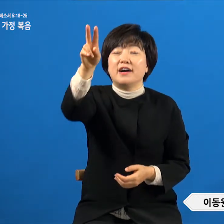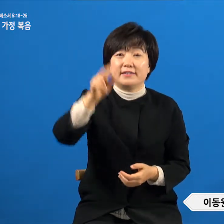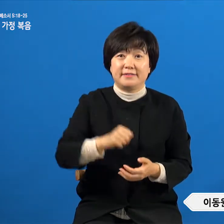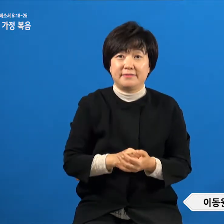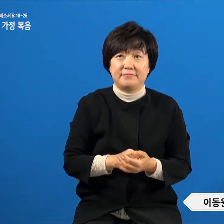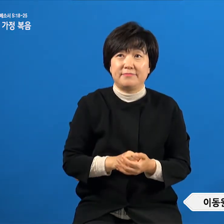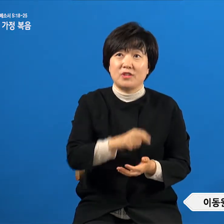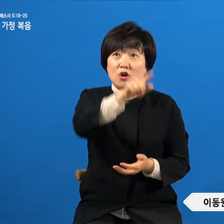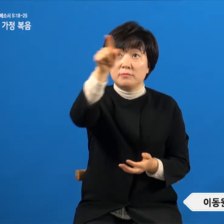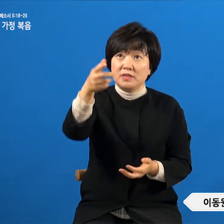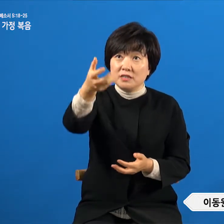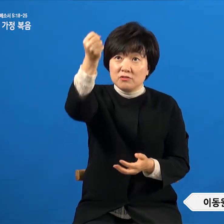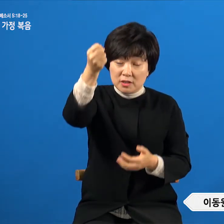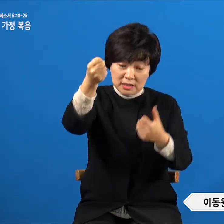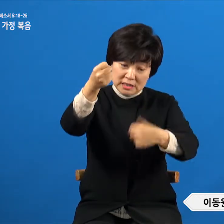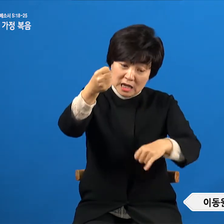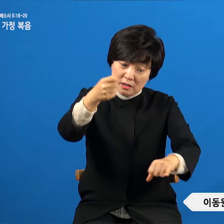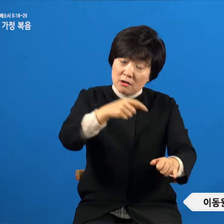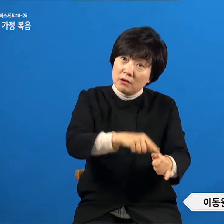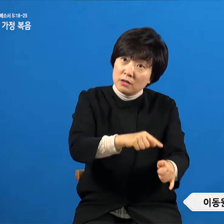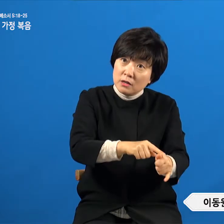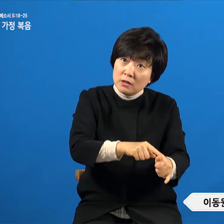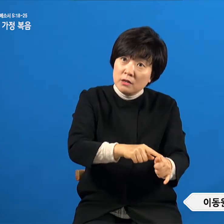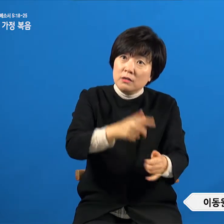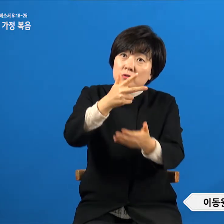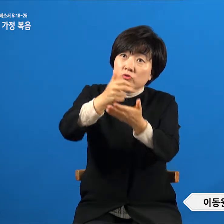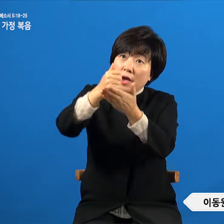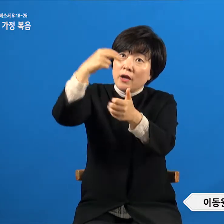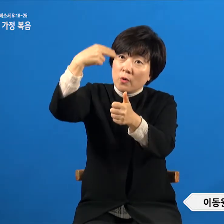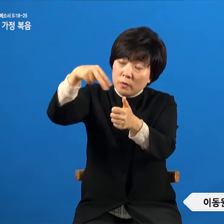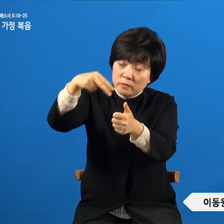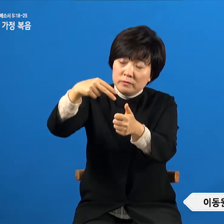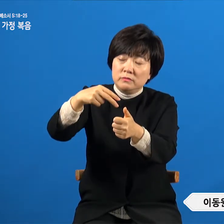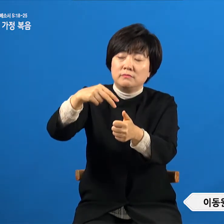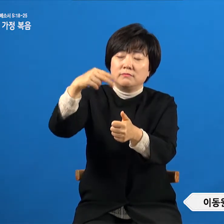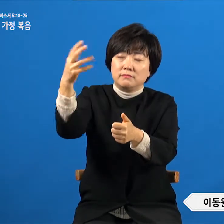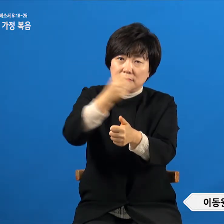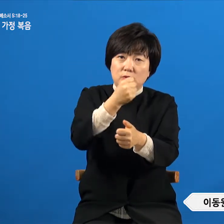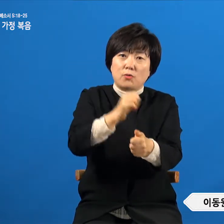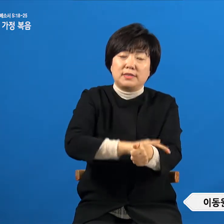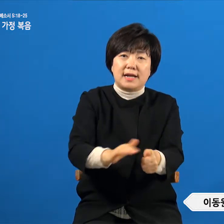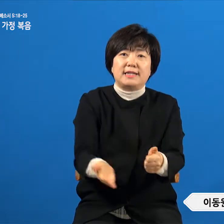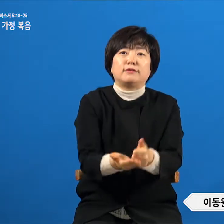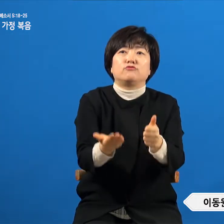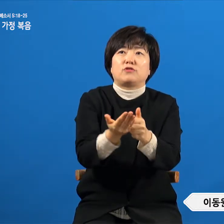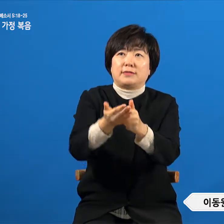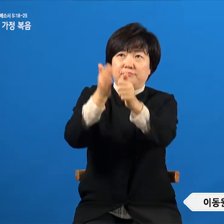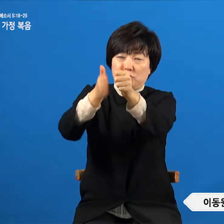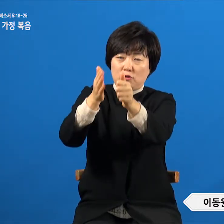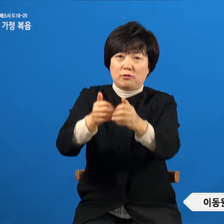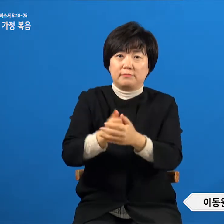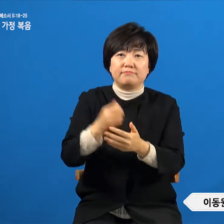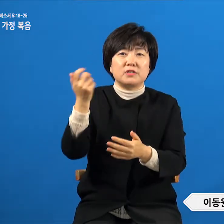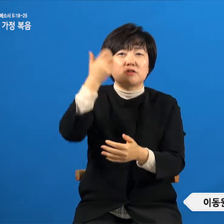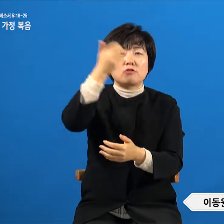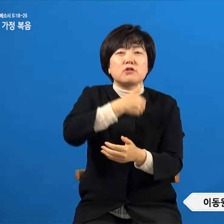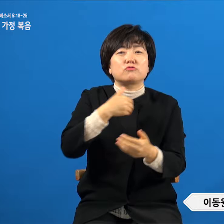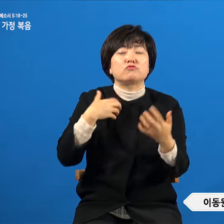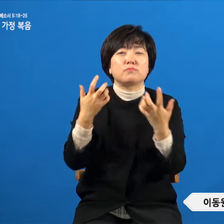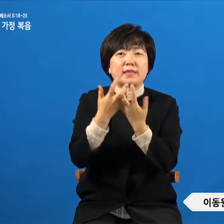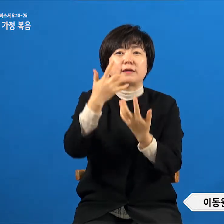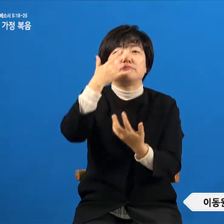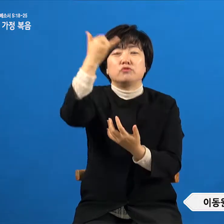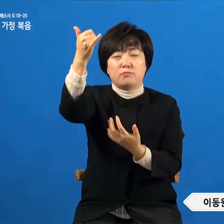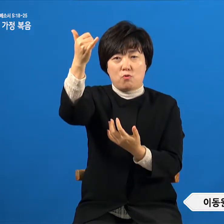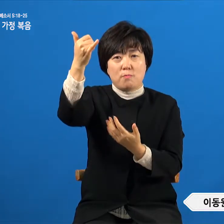부모들이요, 여러분에게 주어진 자녀를 주의 교향, 주의 훈계로 양육하십시오. 성령